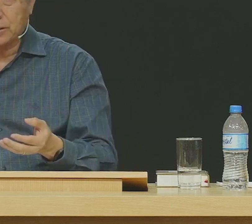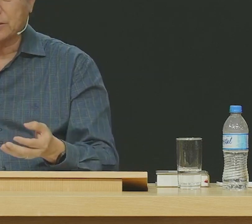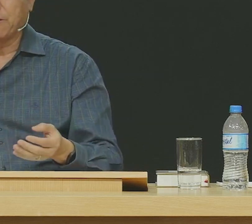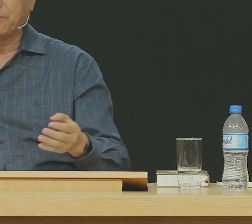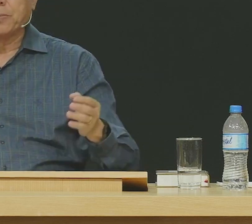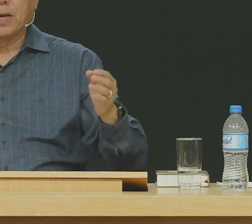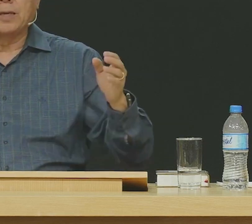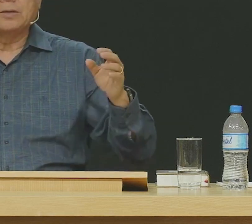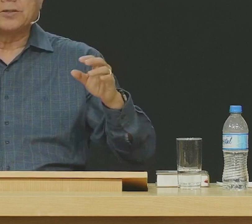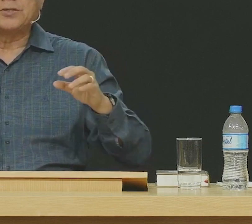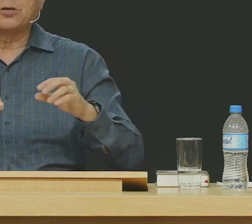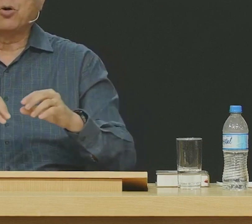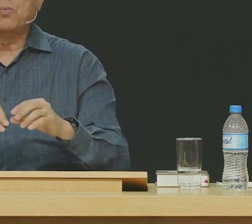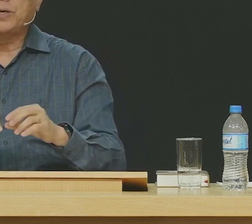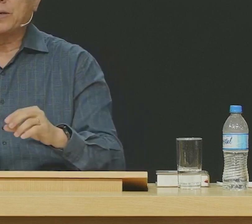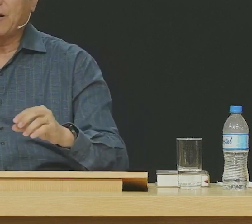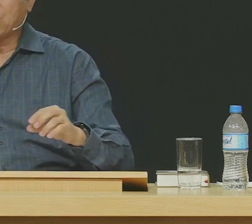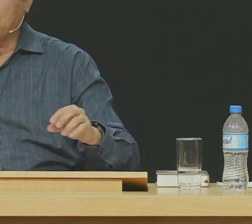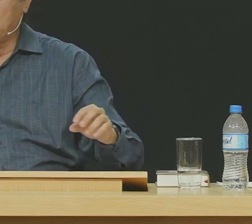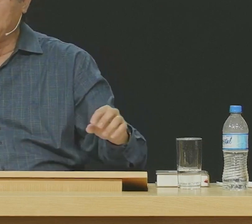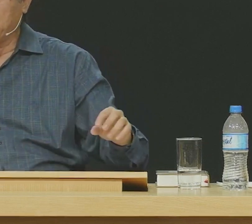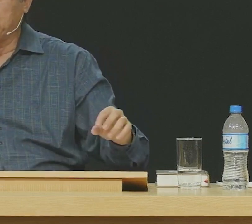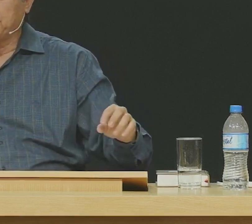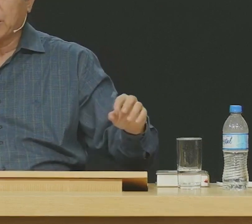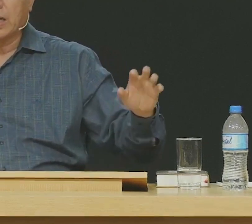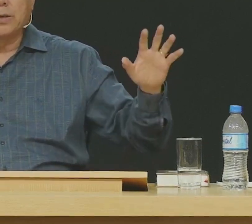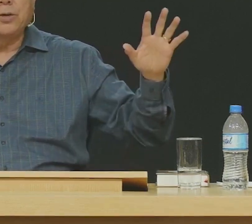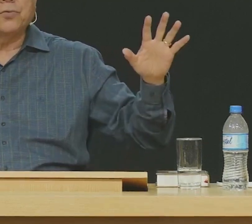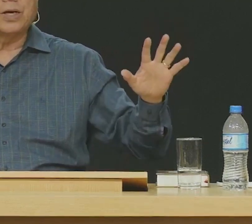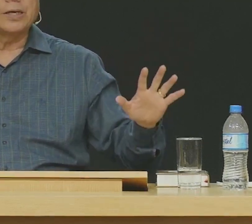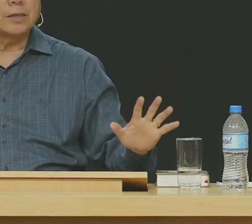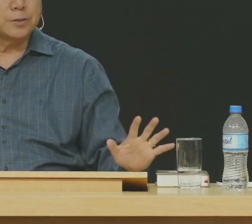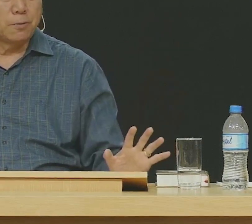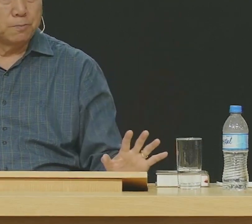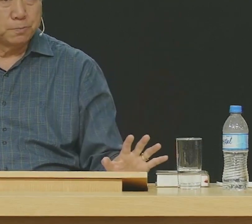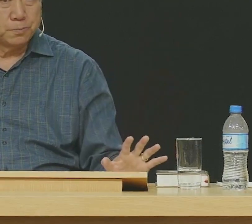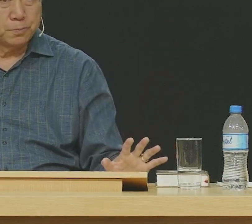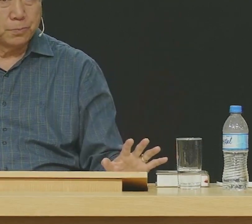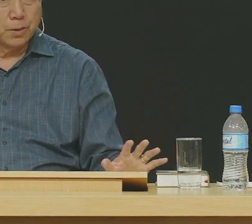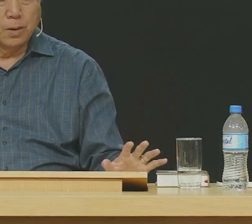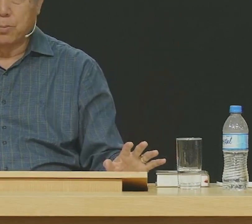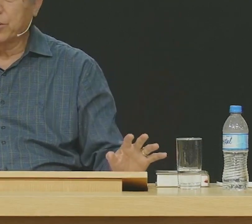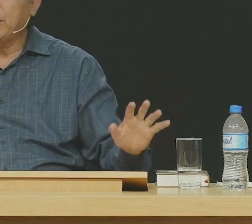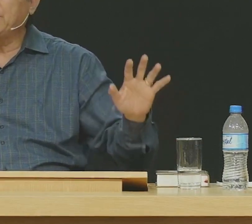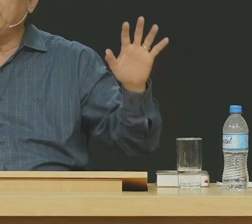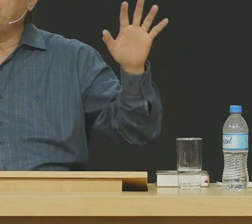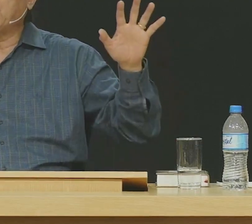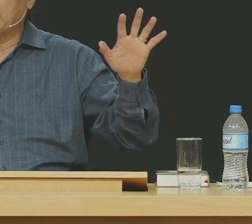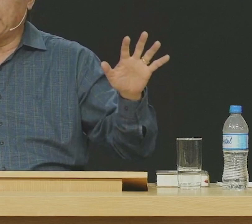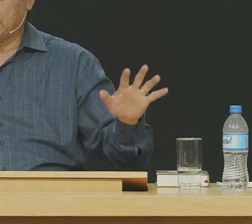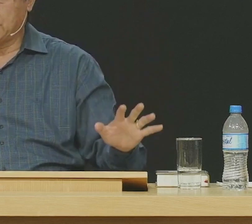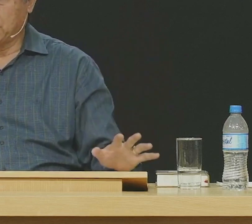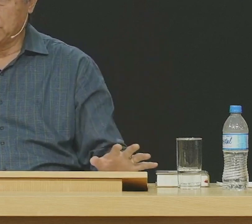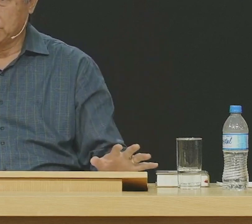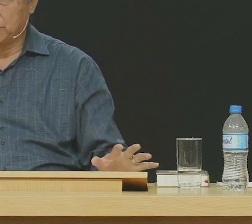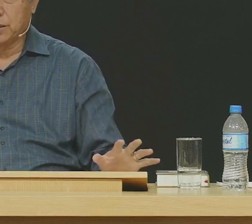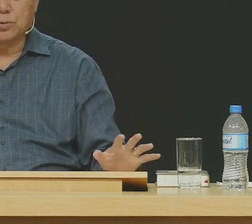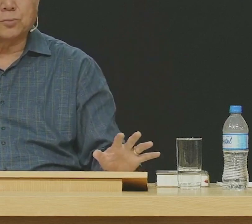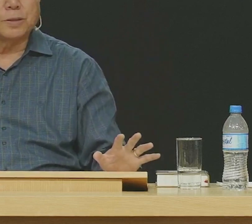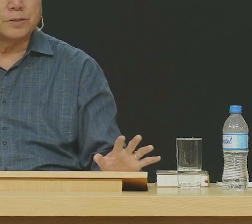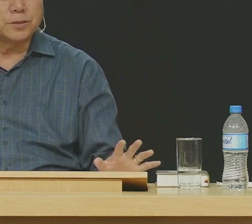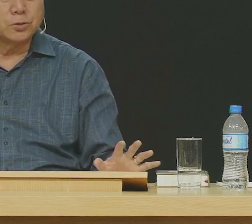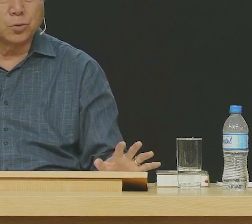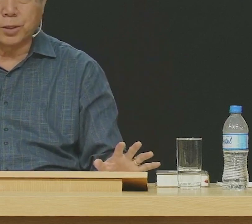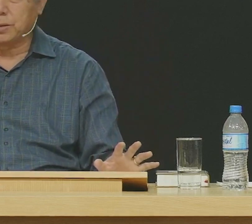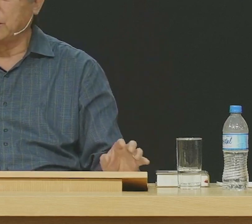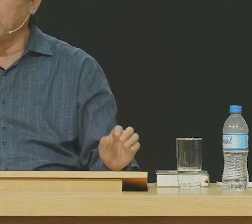interessado apenas em se comunicar com o homem a nível da criação, porque a nível da criação